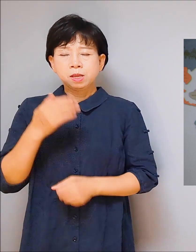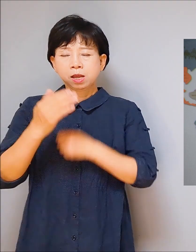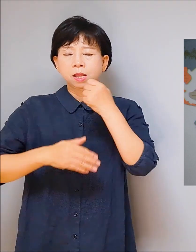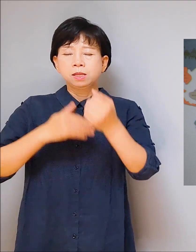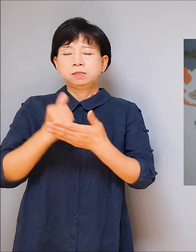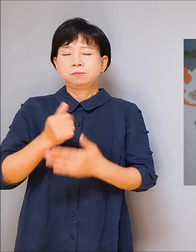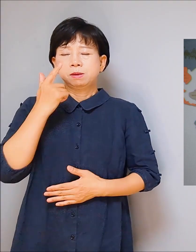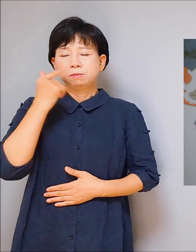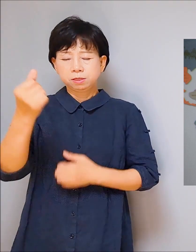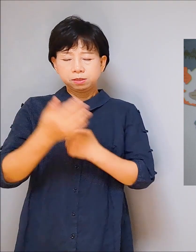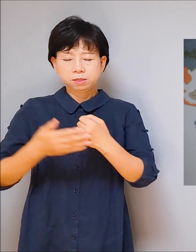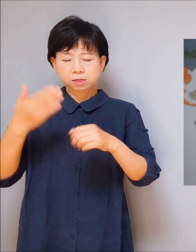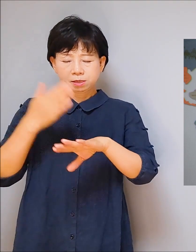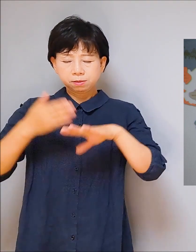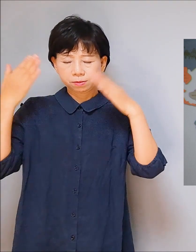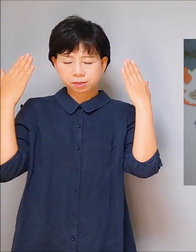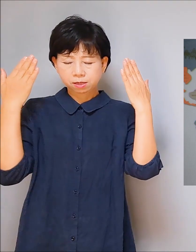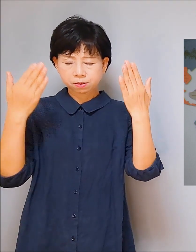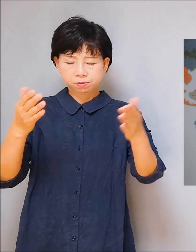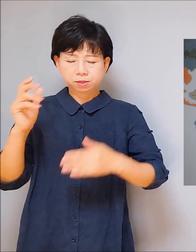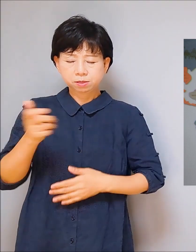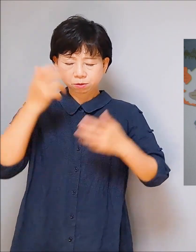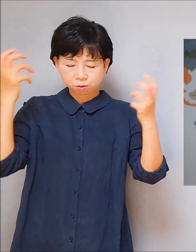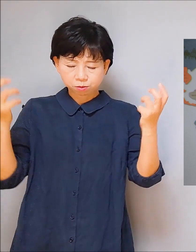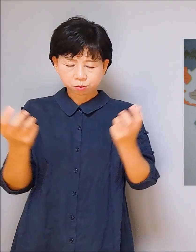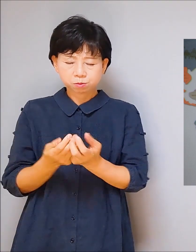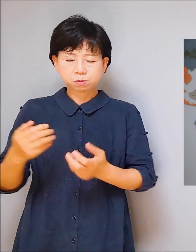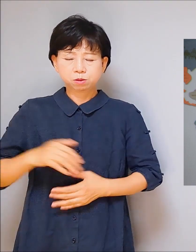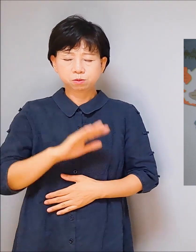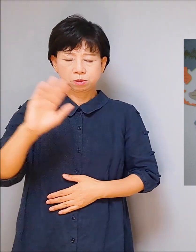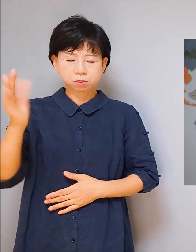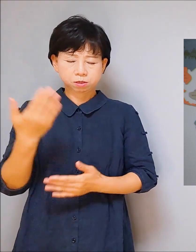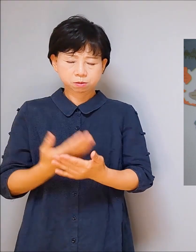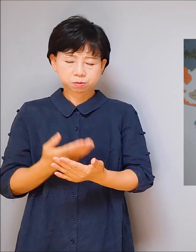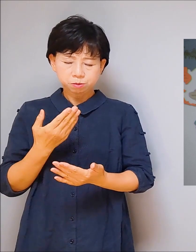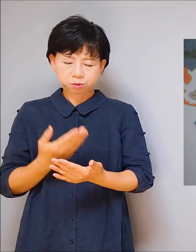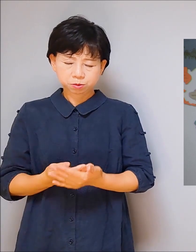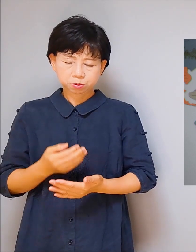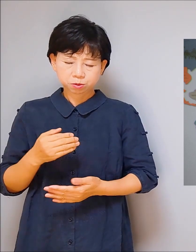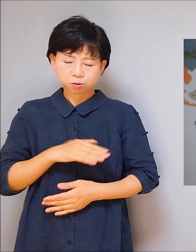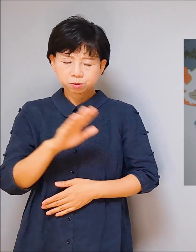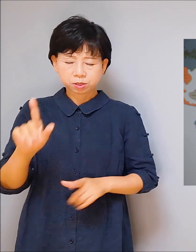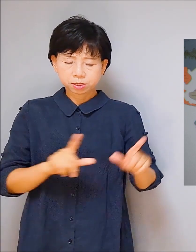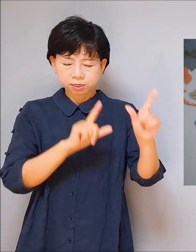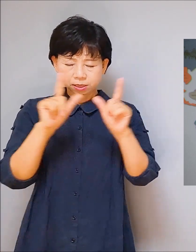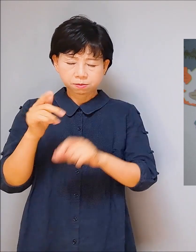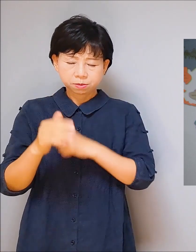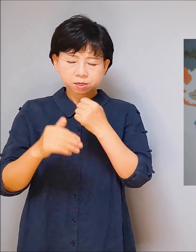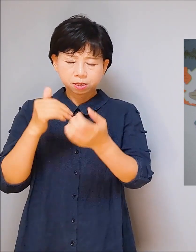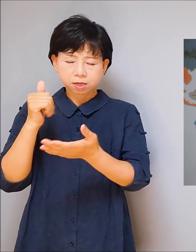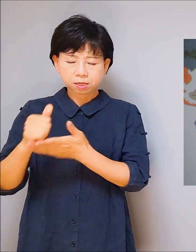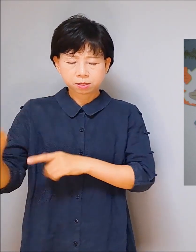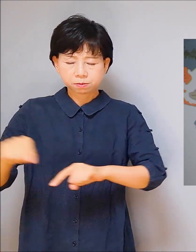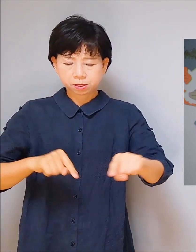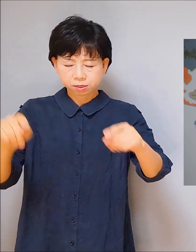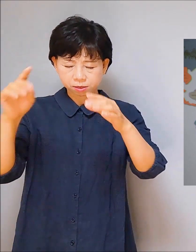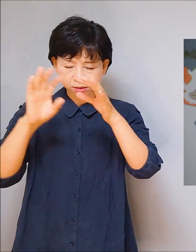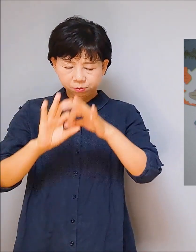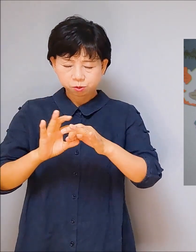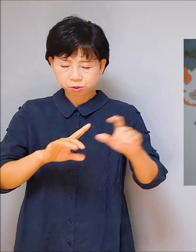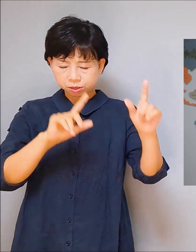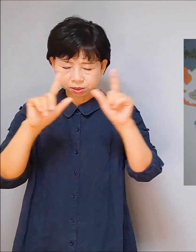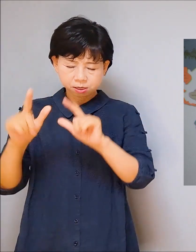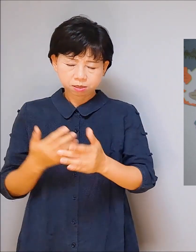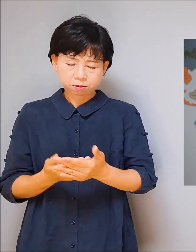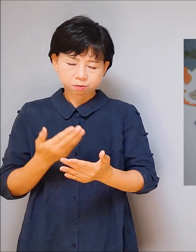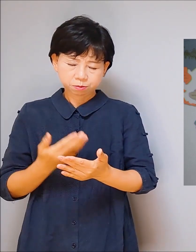하나님 아버지 은혜를 감사합니다. 성령 충만한 우리들 되게 하여 주시옵소서. 우리의 삶이 하나님의 다스림으로 살아가는